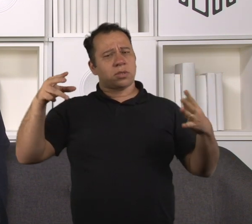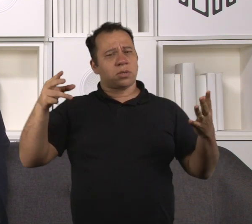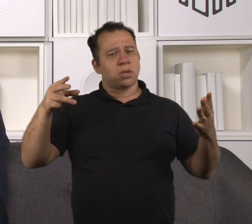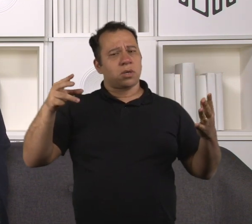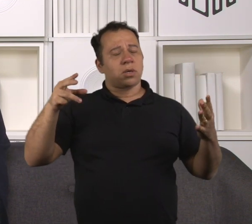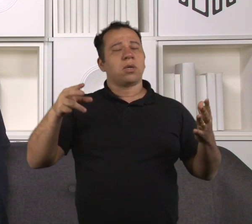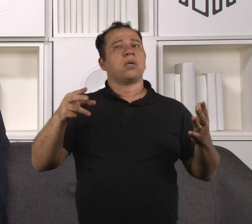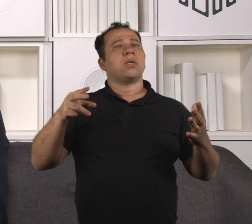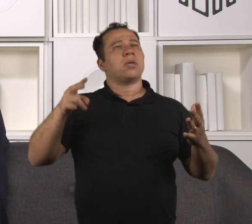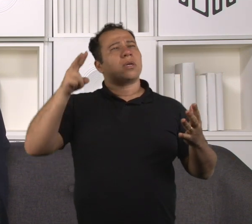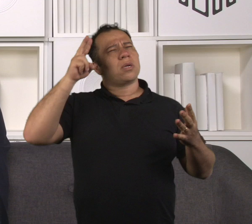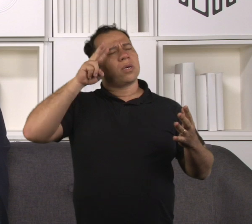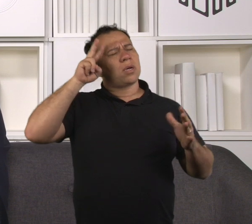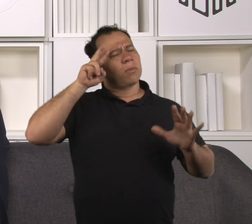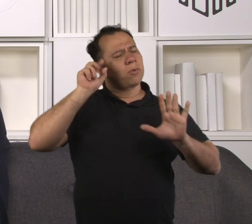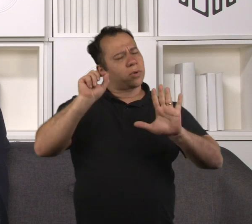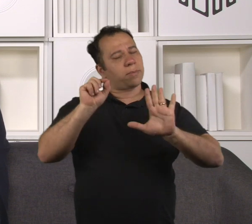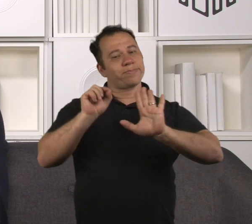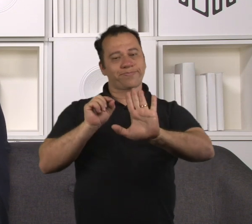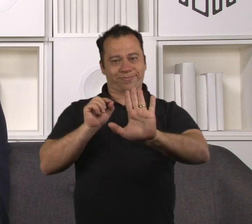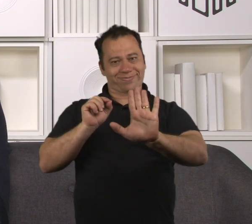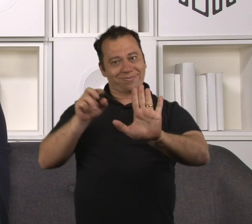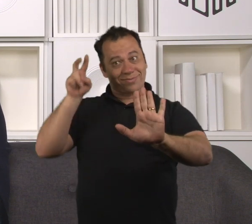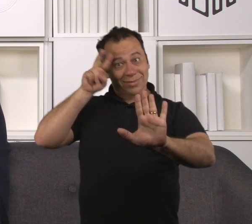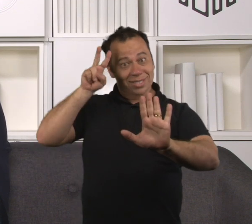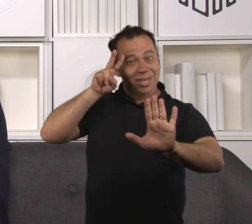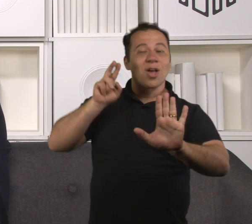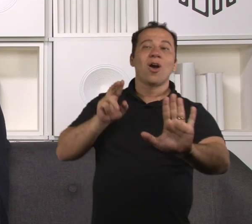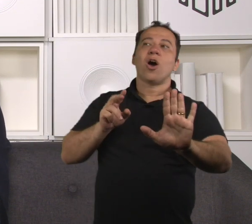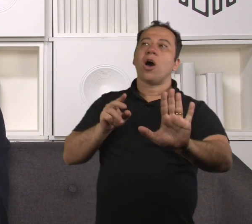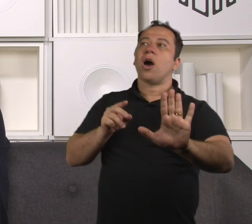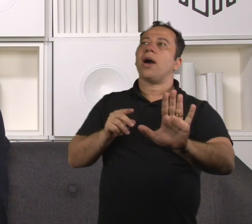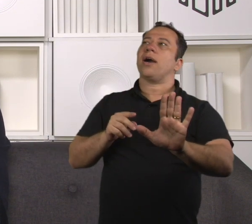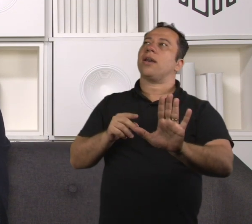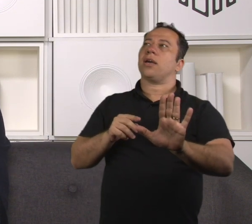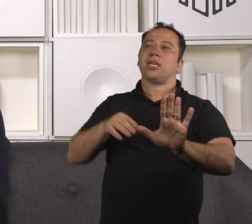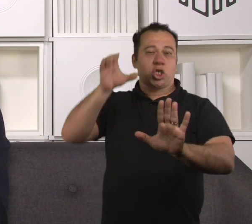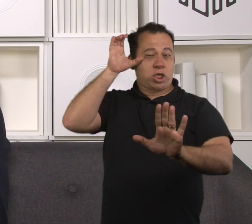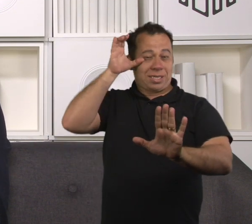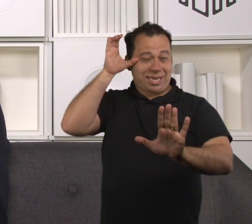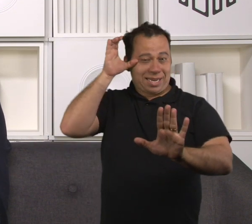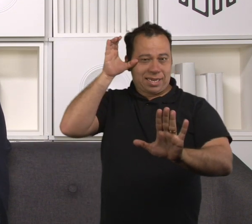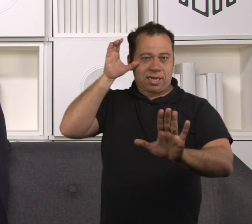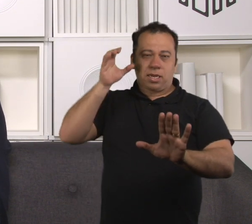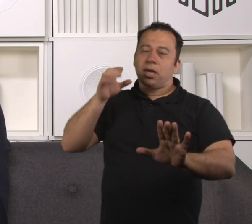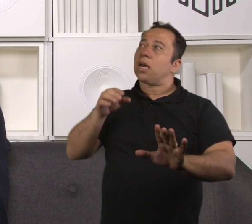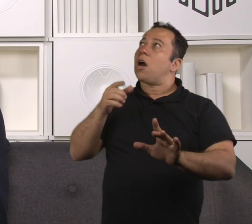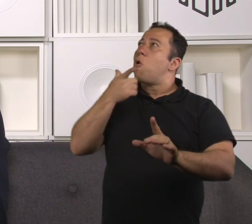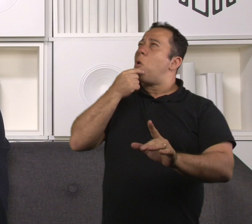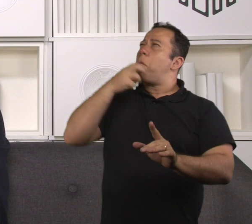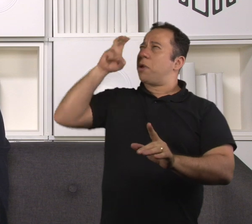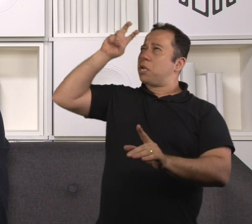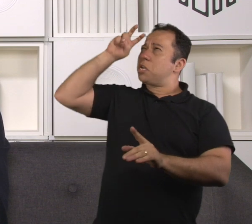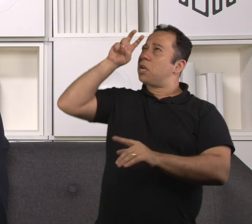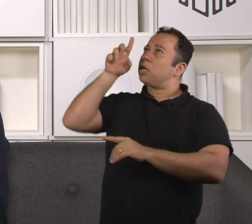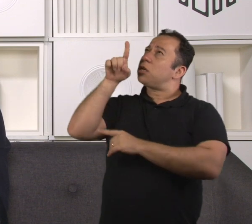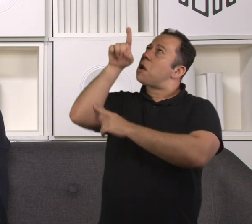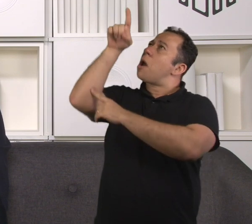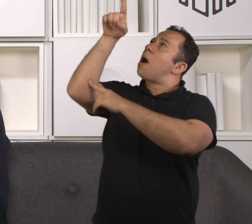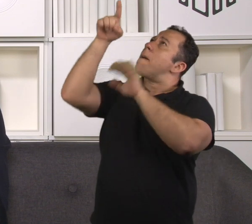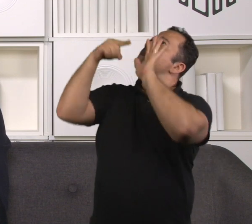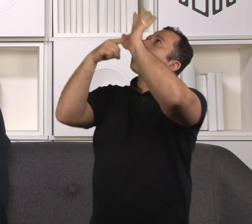que o sábio aponta para a lua e o tolo olha para o dedo em vez de olhar para a